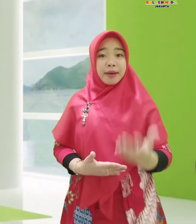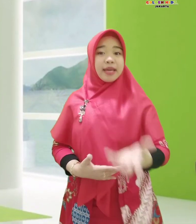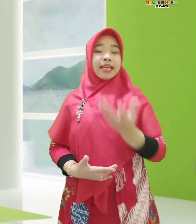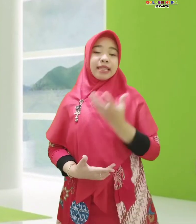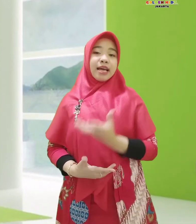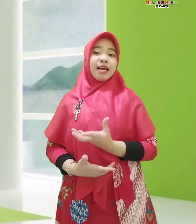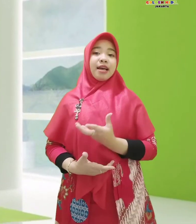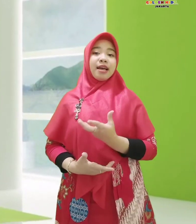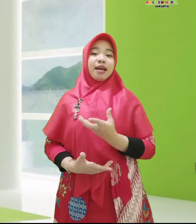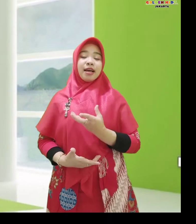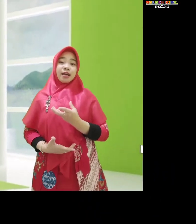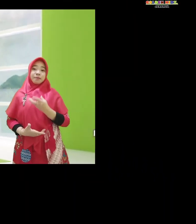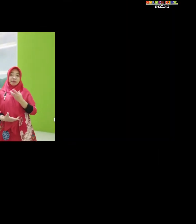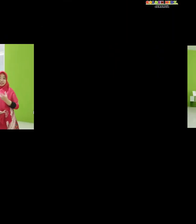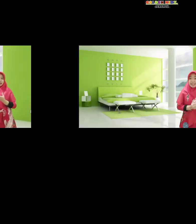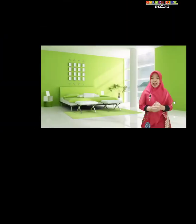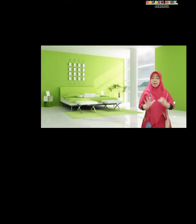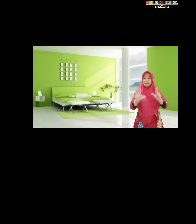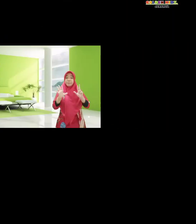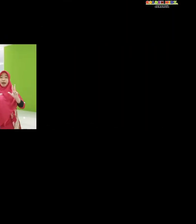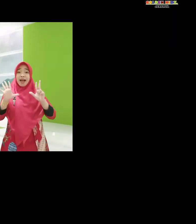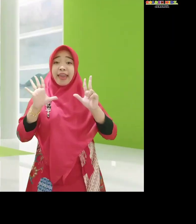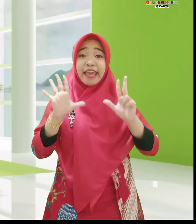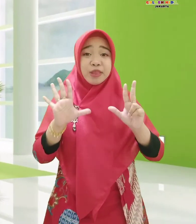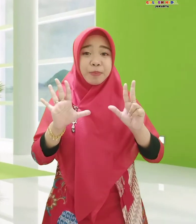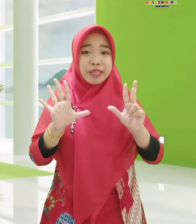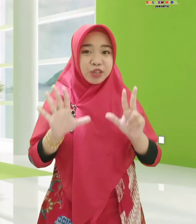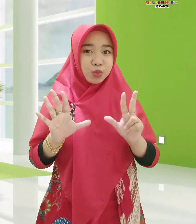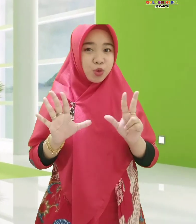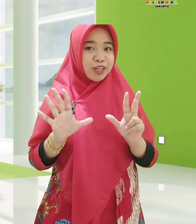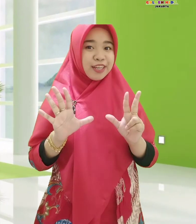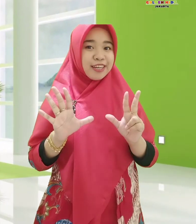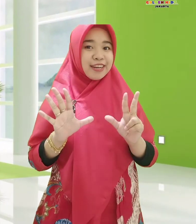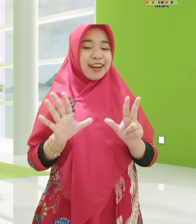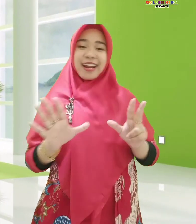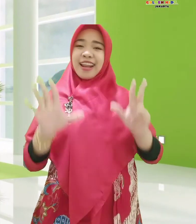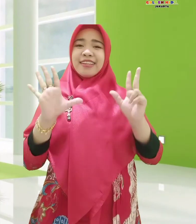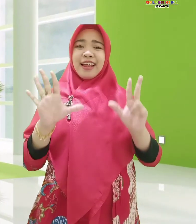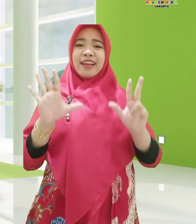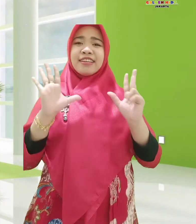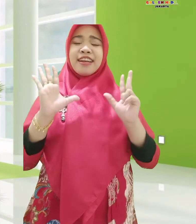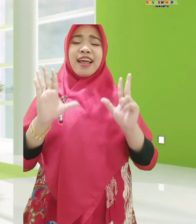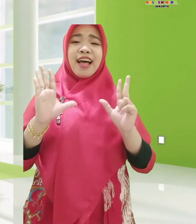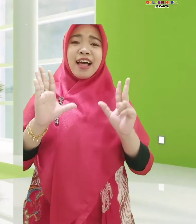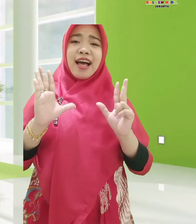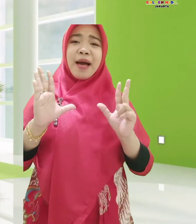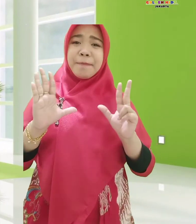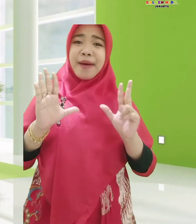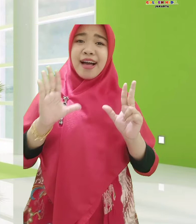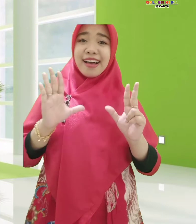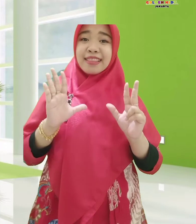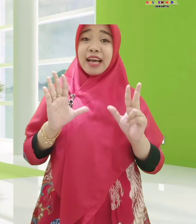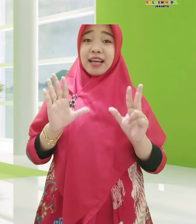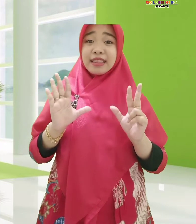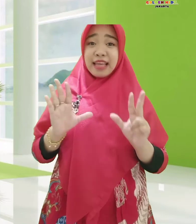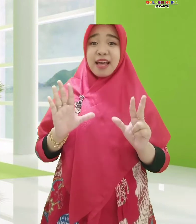yang kita. Jadi apa 8 magic word dan apa kata-kata